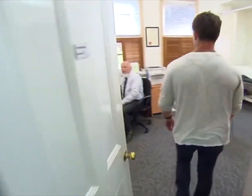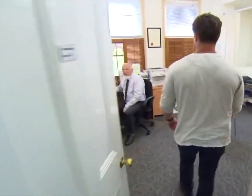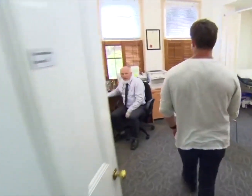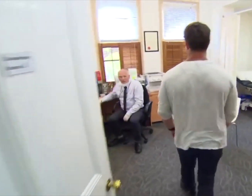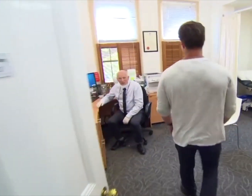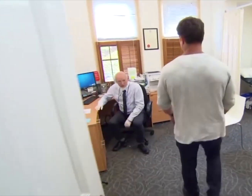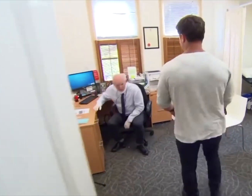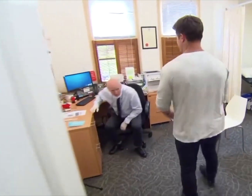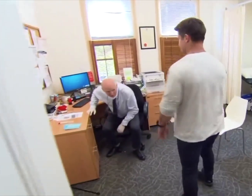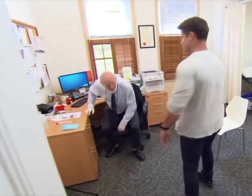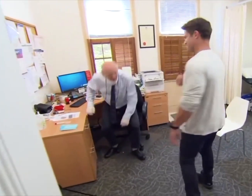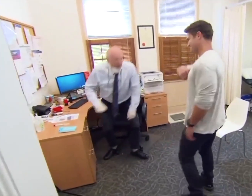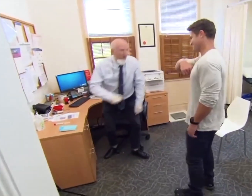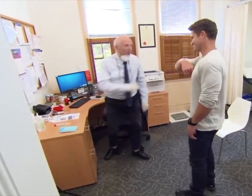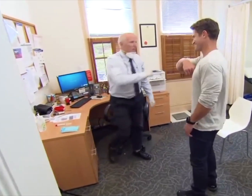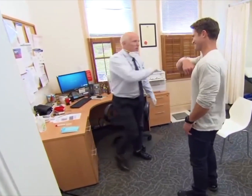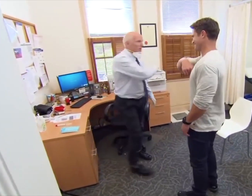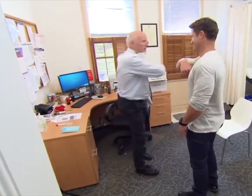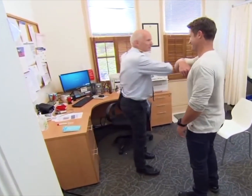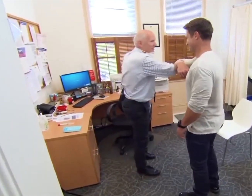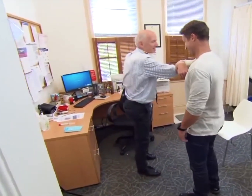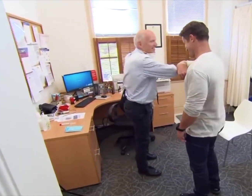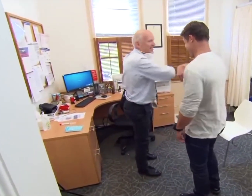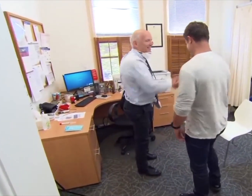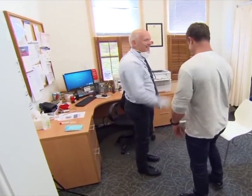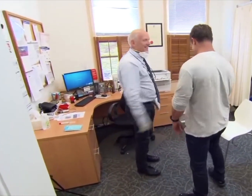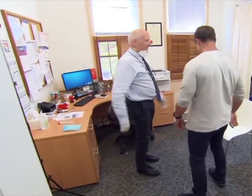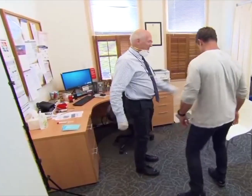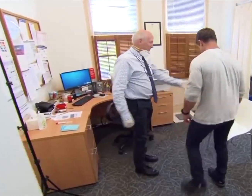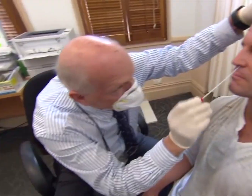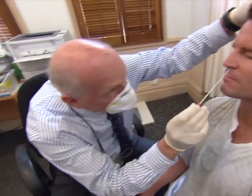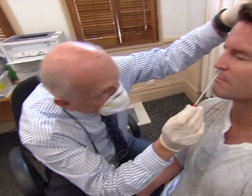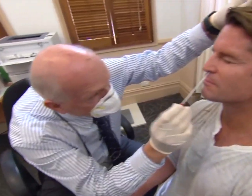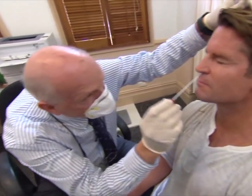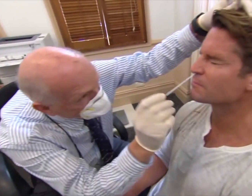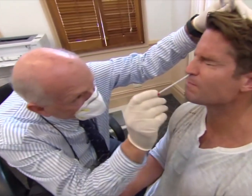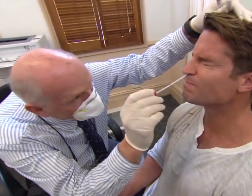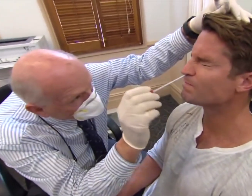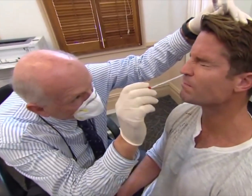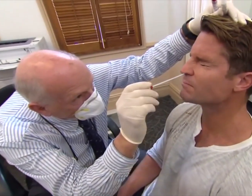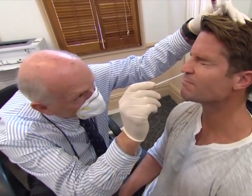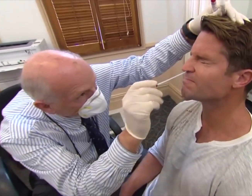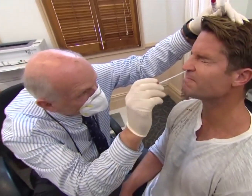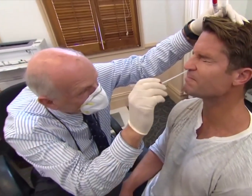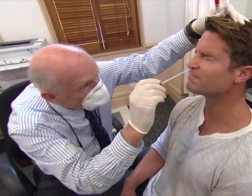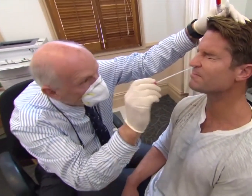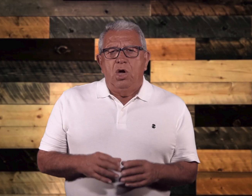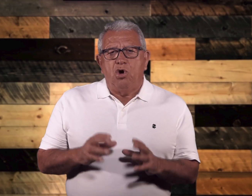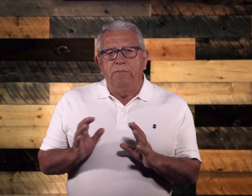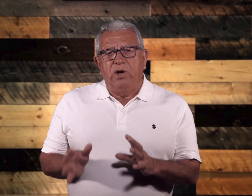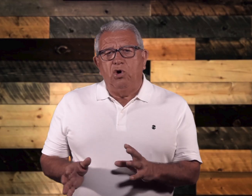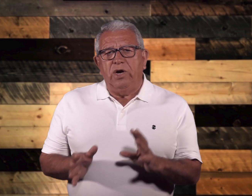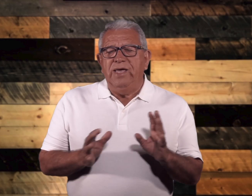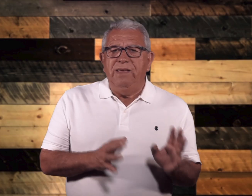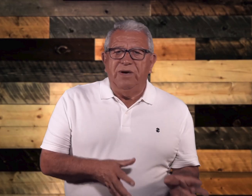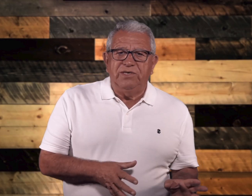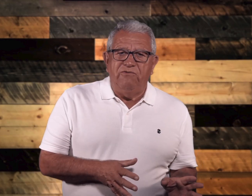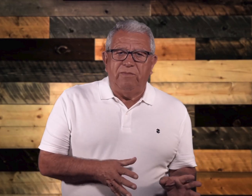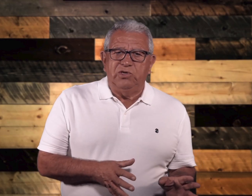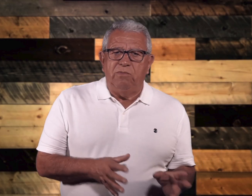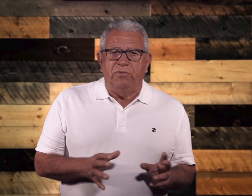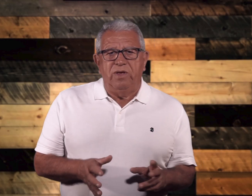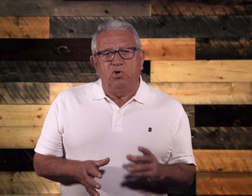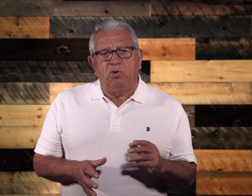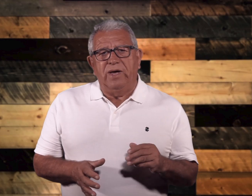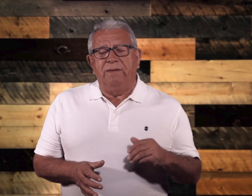ha hecho la prueba a todos los que convivieron de cerca con estos positivos es con mejor y más